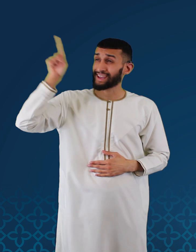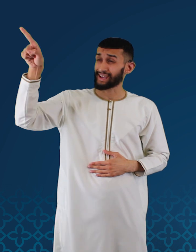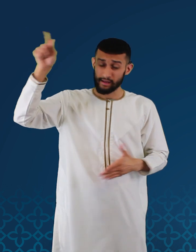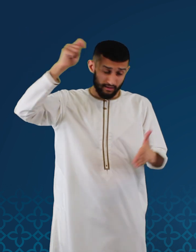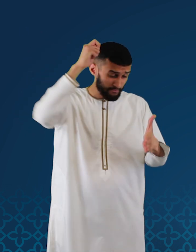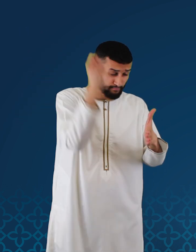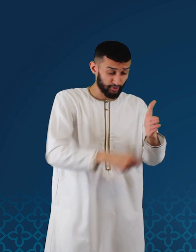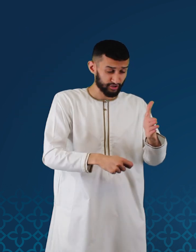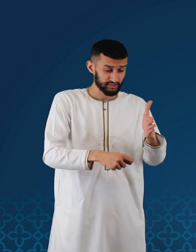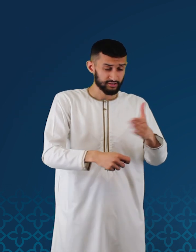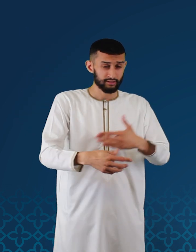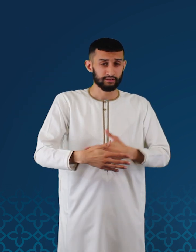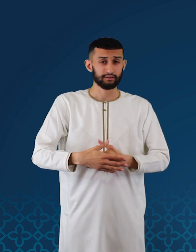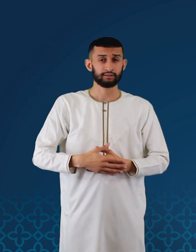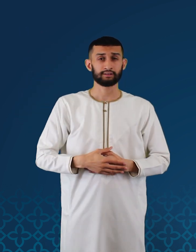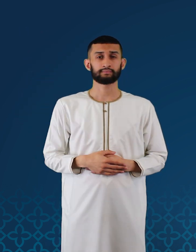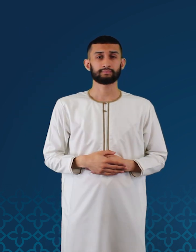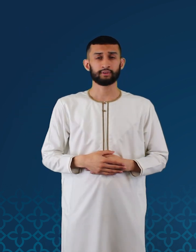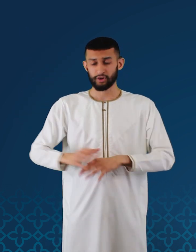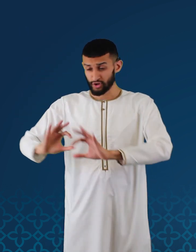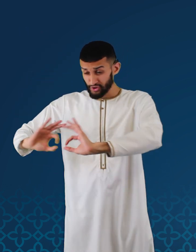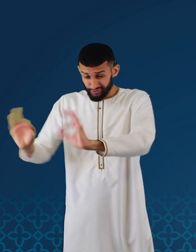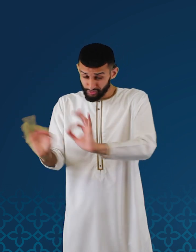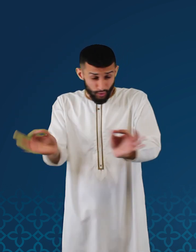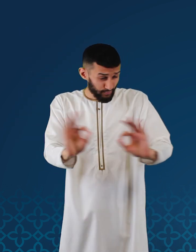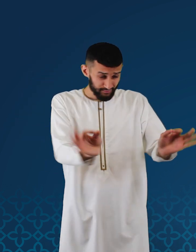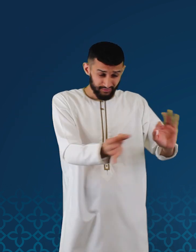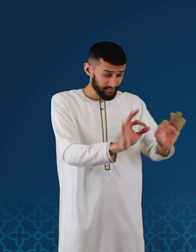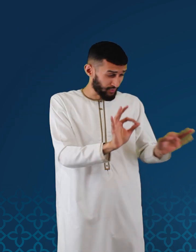أحد ولا يوثق وثاقه